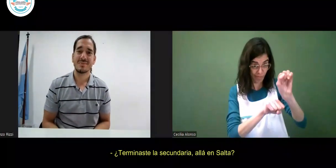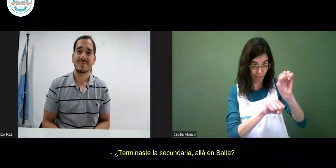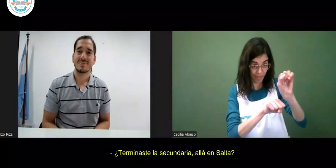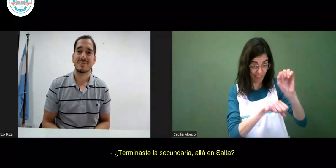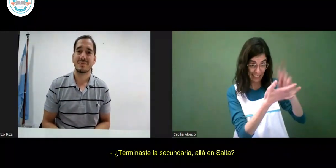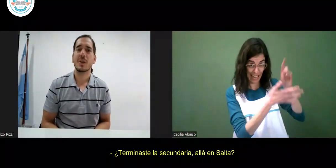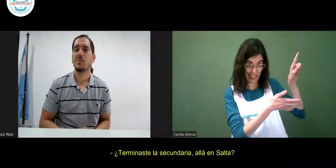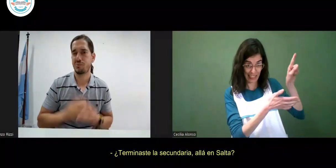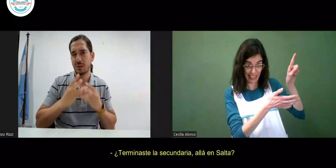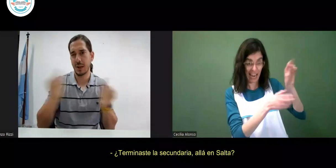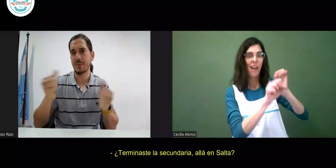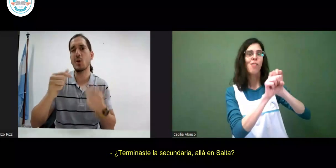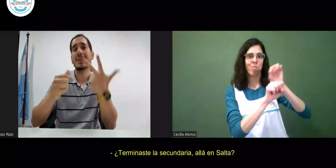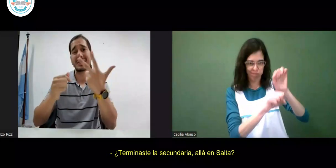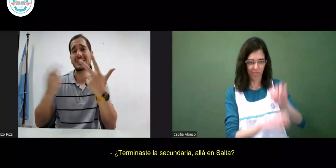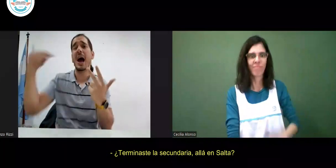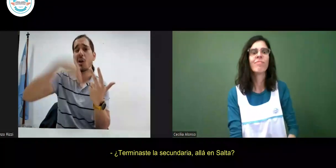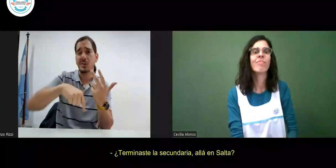¿Terminaste la secundaria allá en Salta?